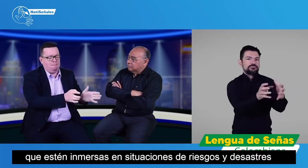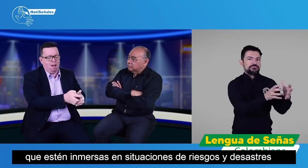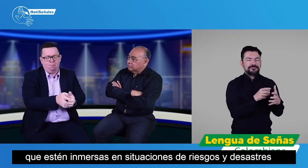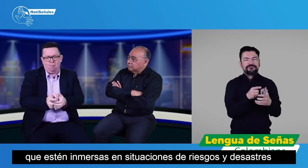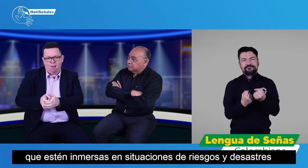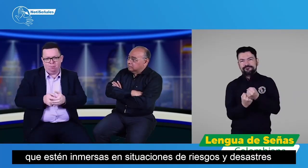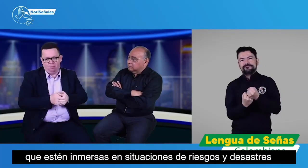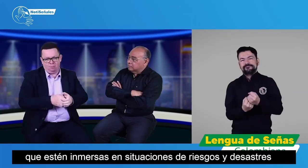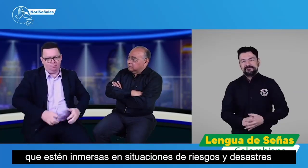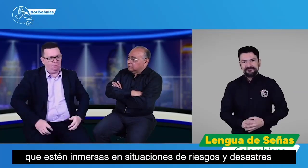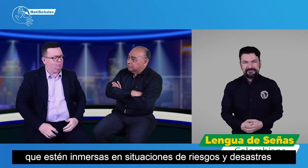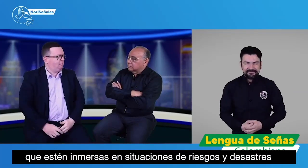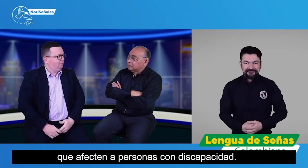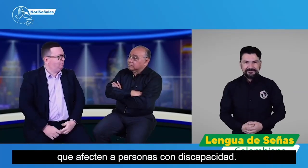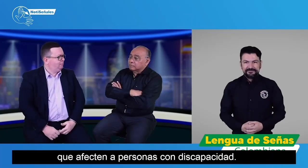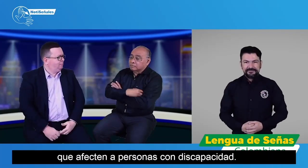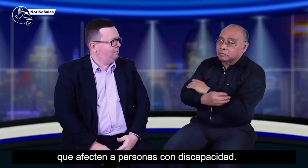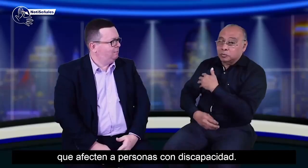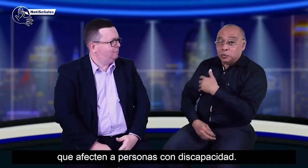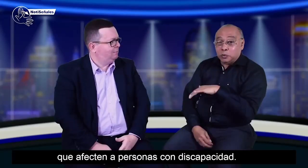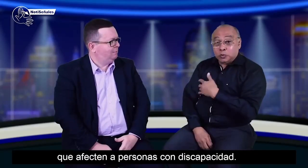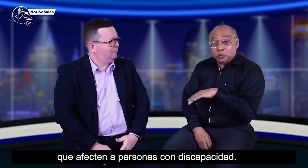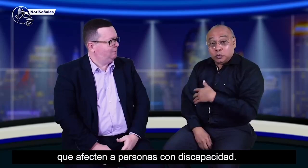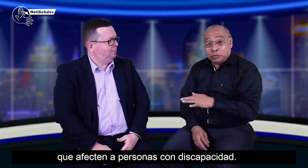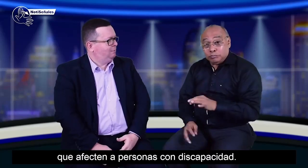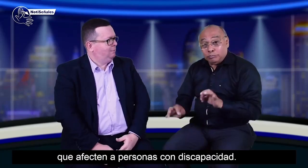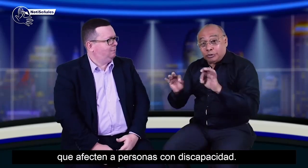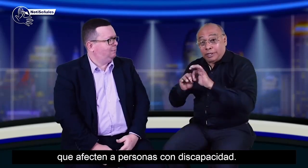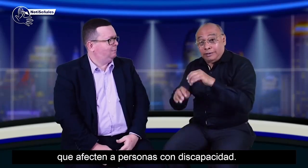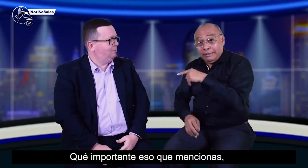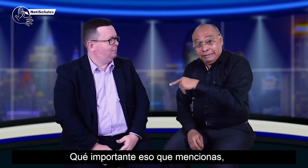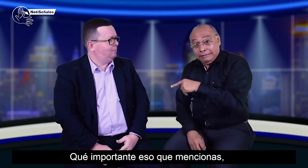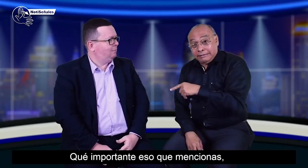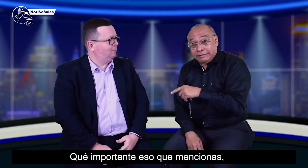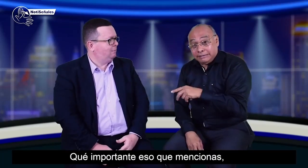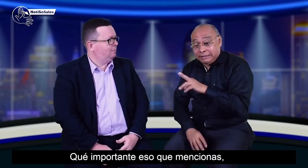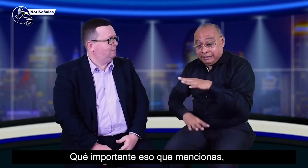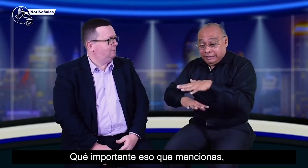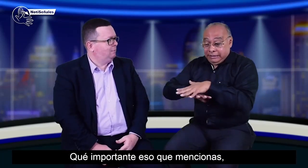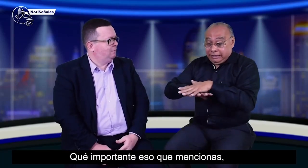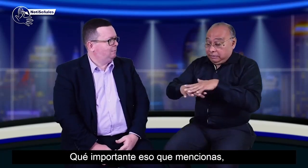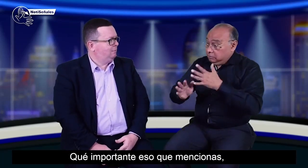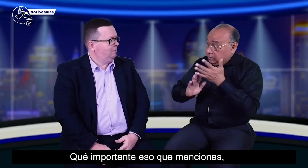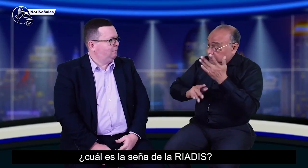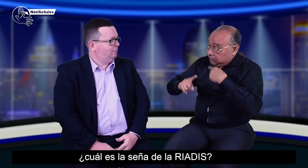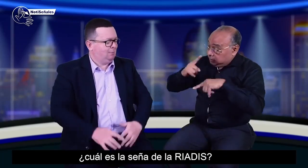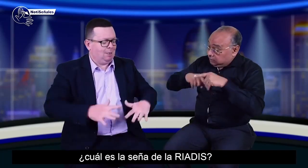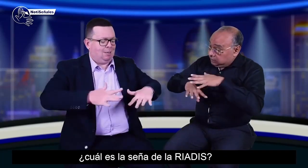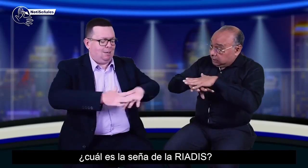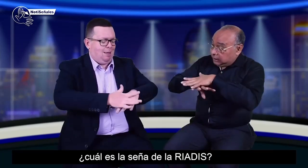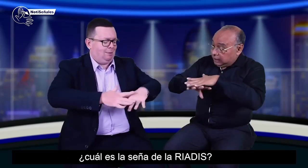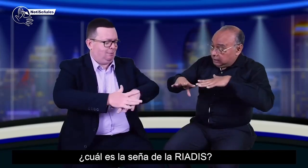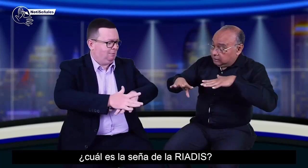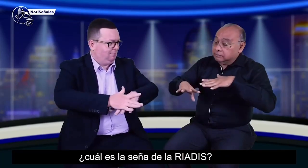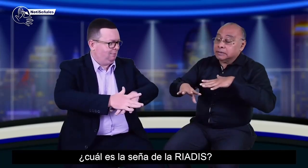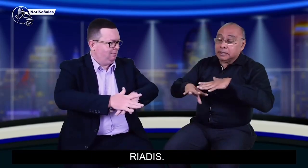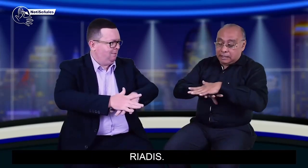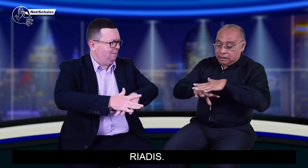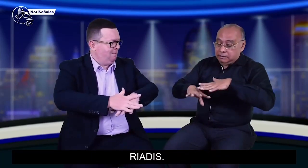de riesgos y desastres que afecten a personas con discapacidad. Qué importante eso que mencionas. ¿Cuál es la seña de la RIADIS? RIADIS.